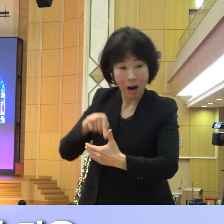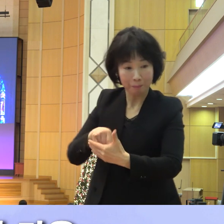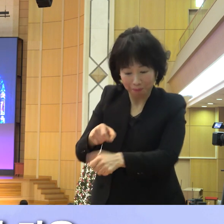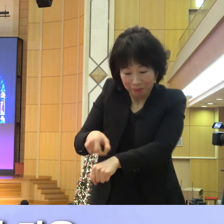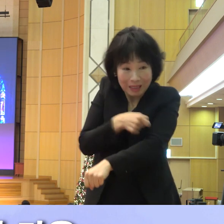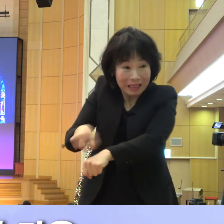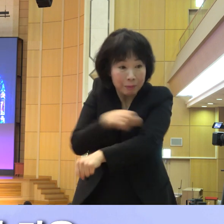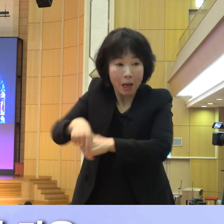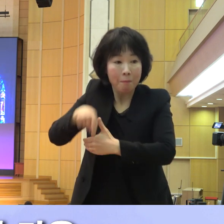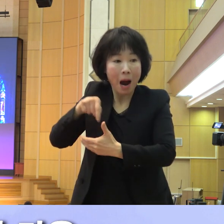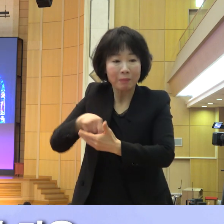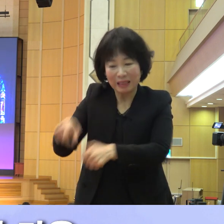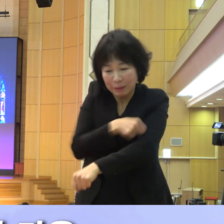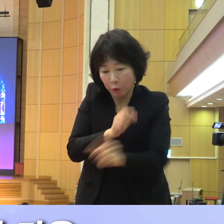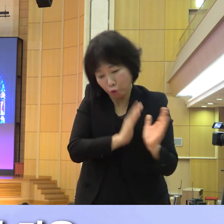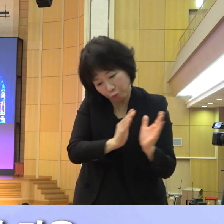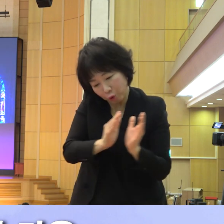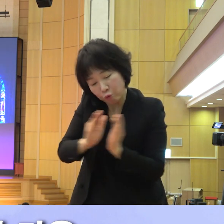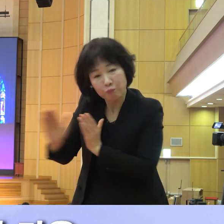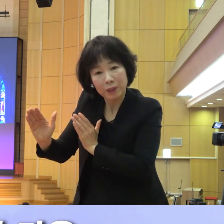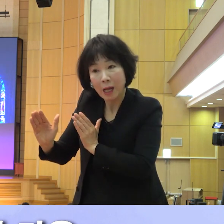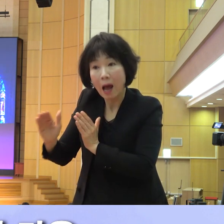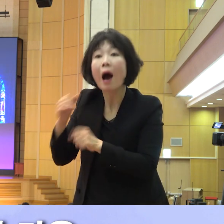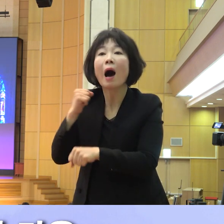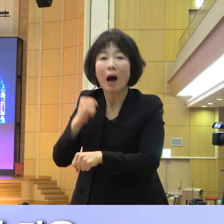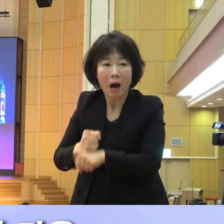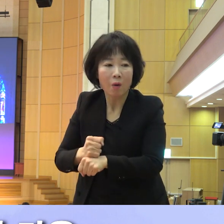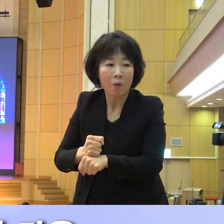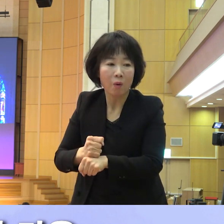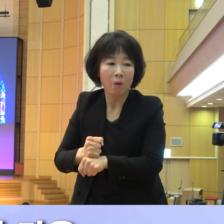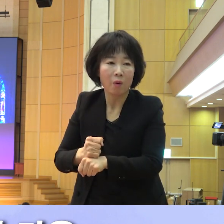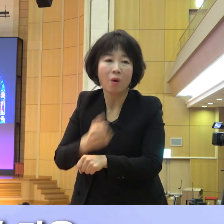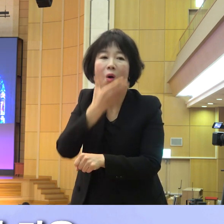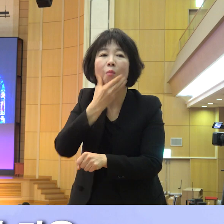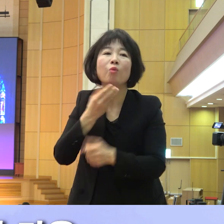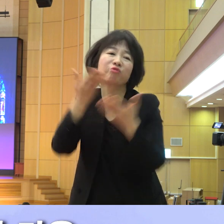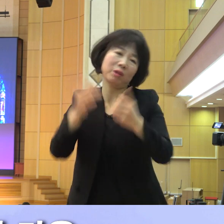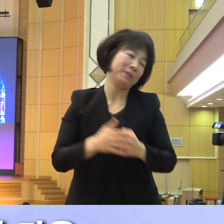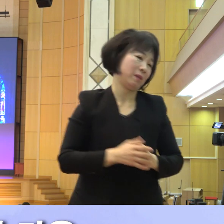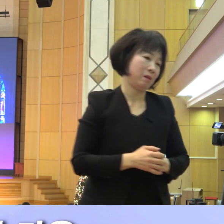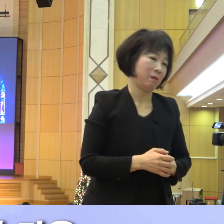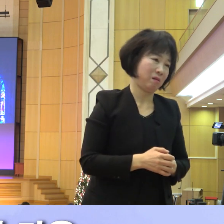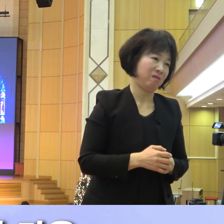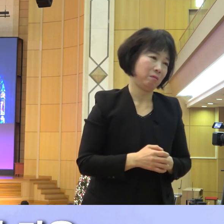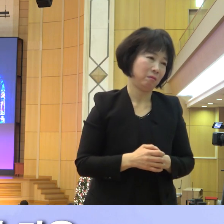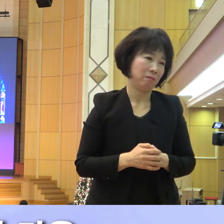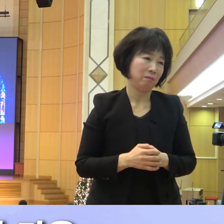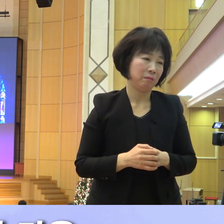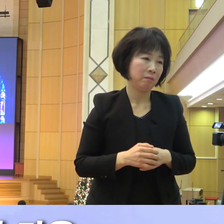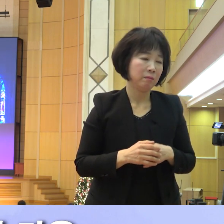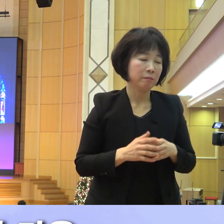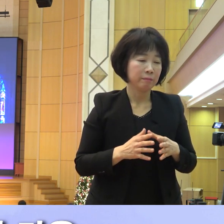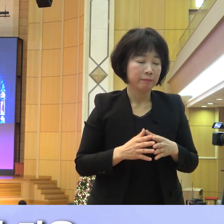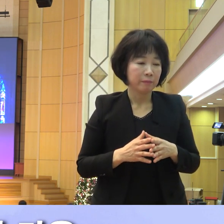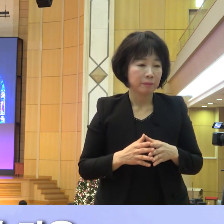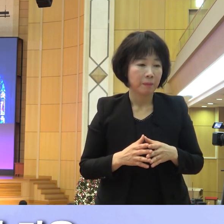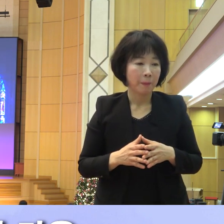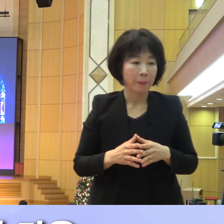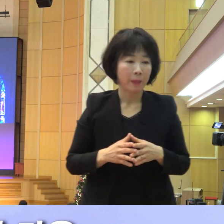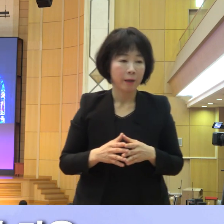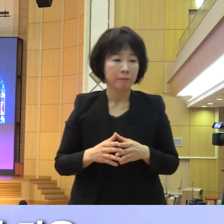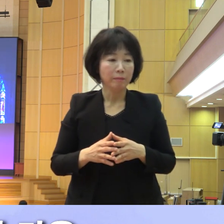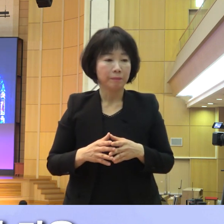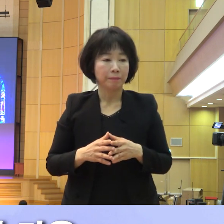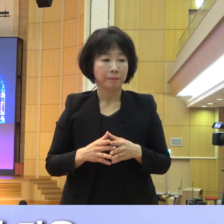특별히 준비하고 축복기도 받는 것입니다. 참 묘하지요? 여러분,